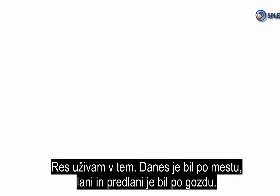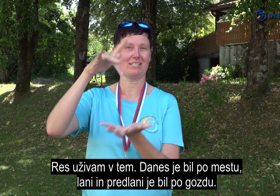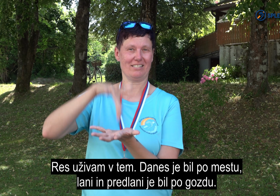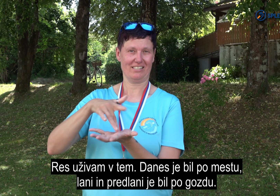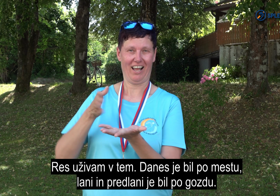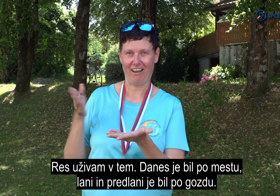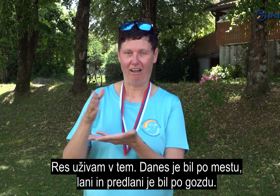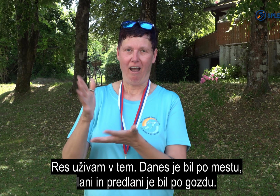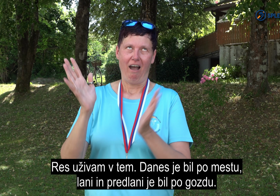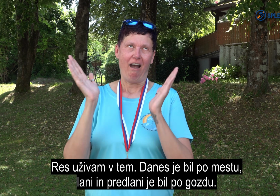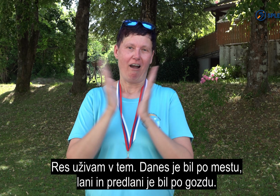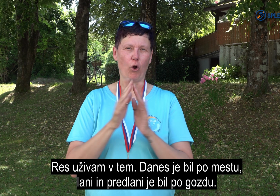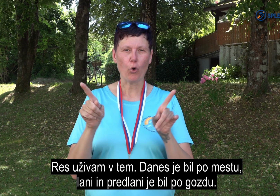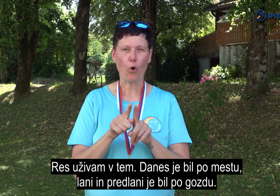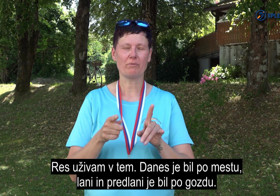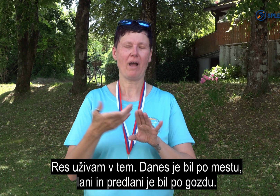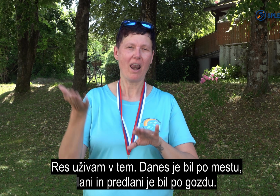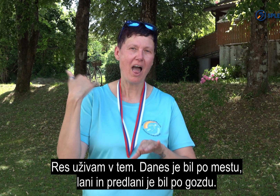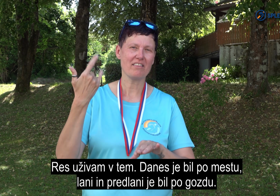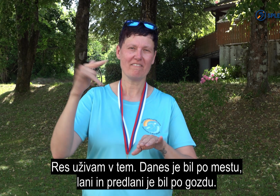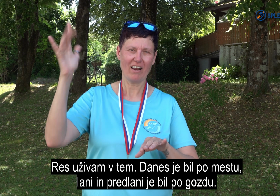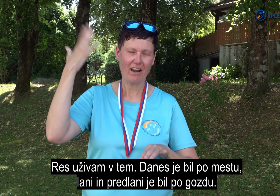mestu, lani in predlani je bil po gozdu.